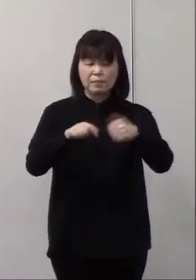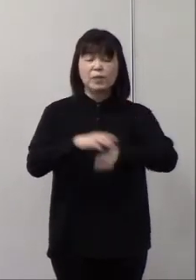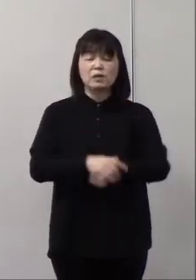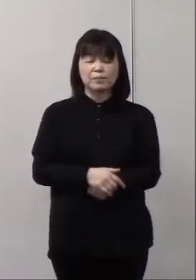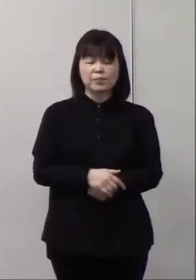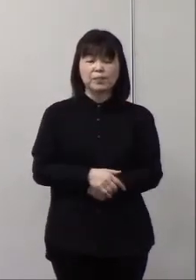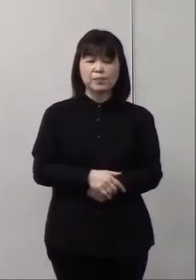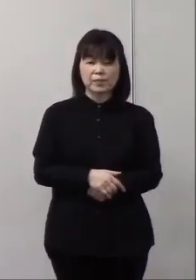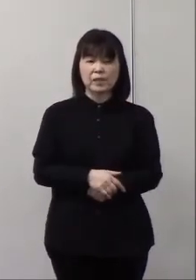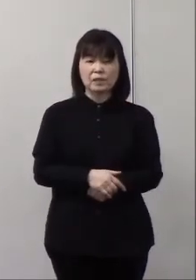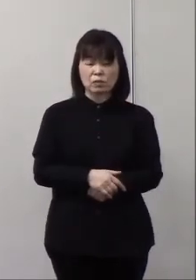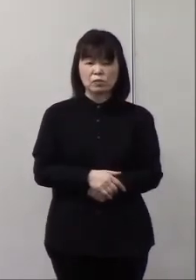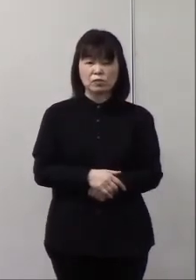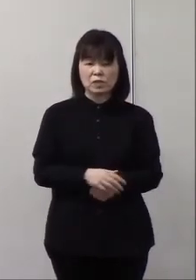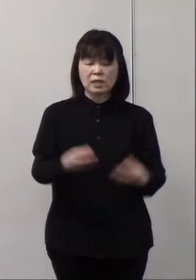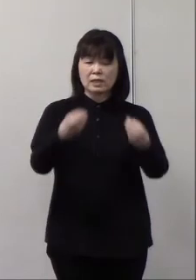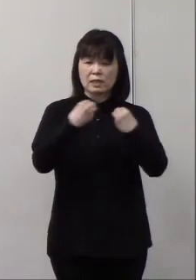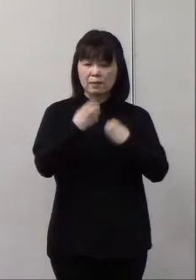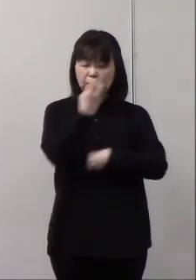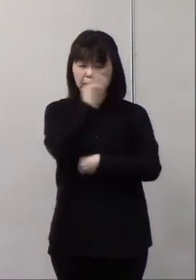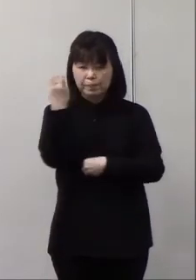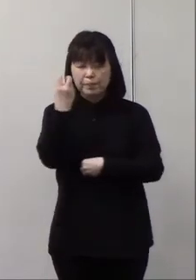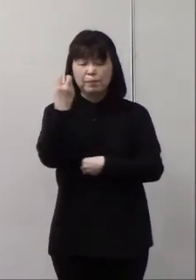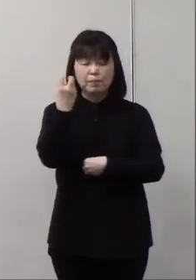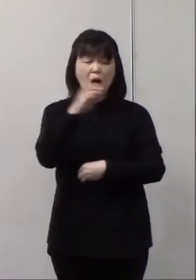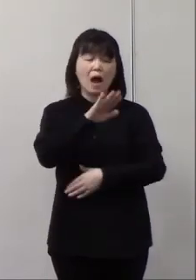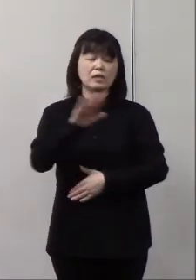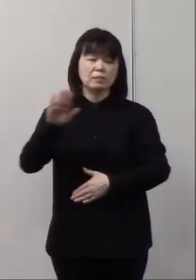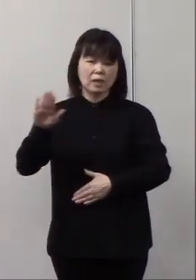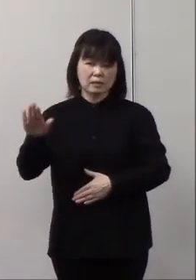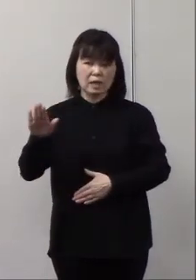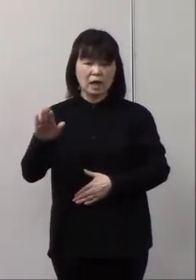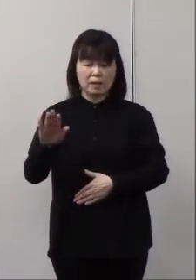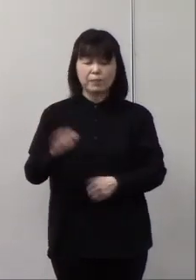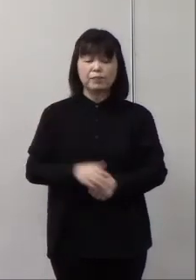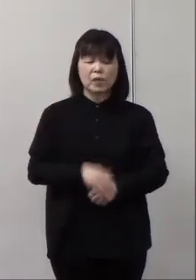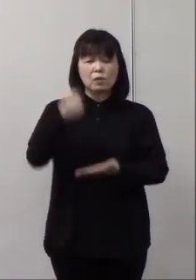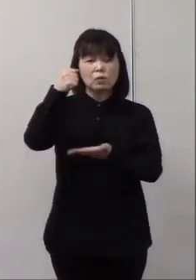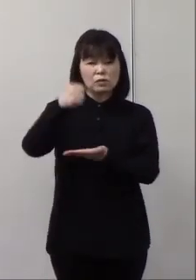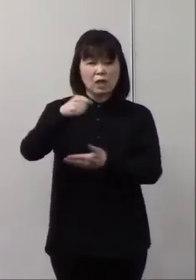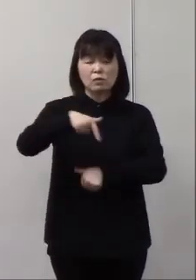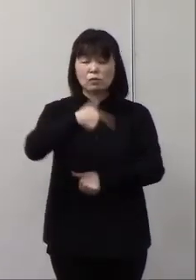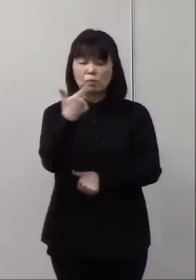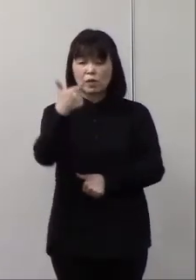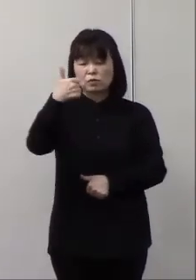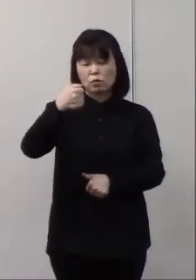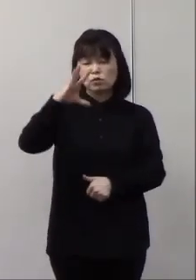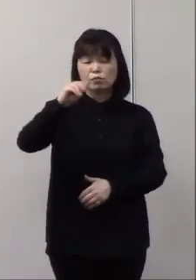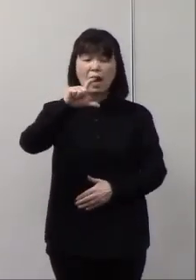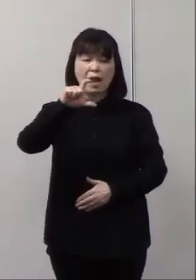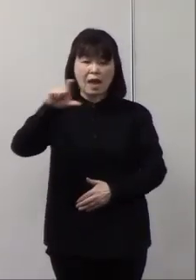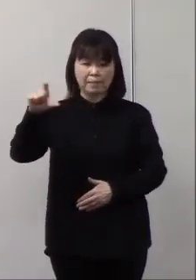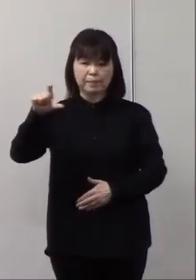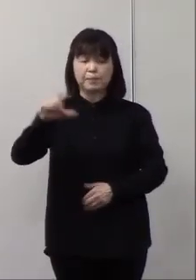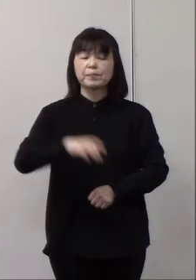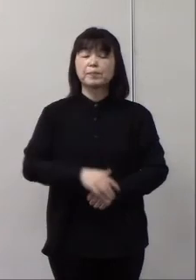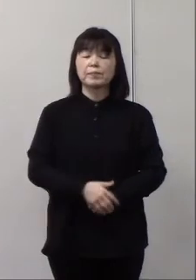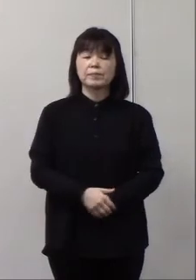まあ、それらも引き続きやっていくということで、総額で650万円を計上しております。